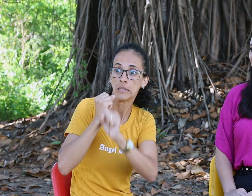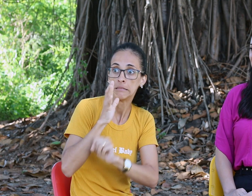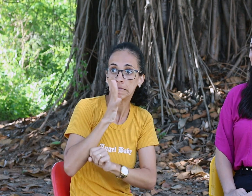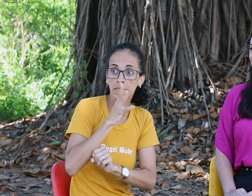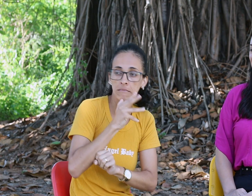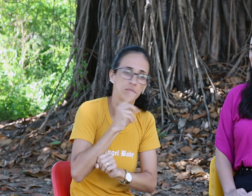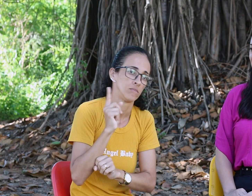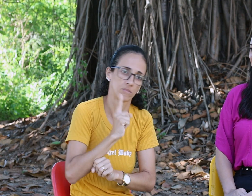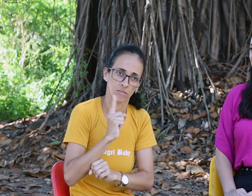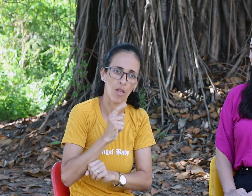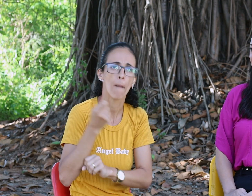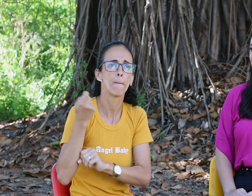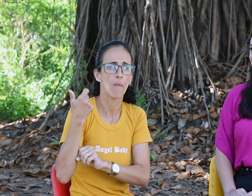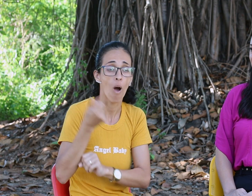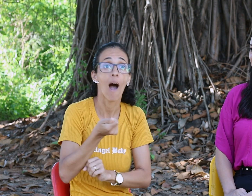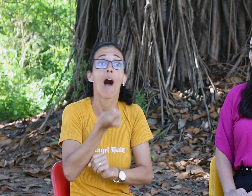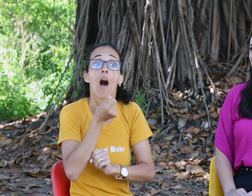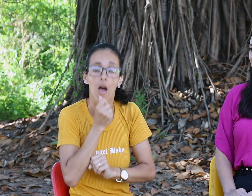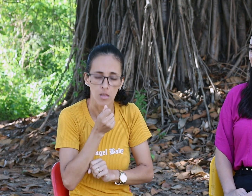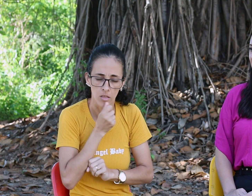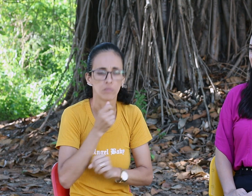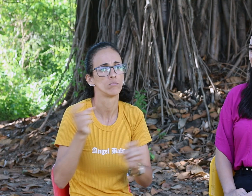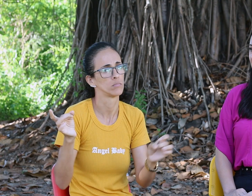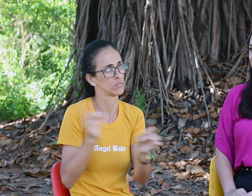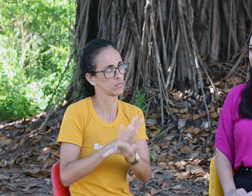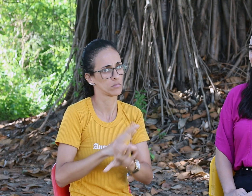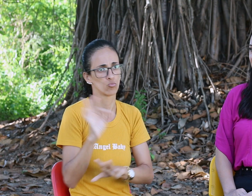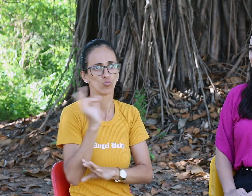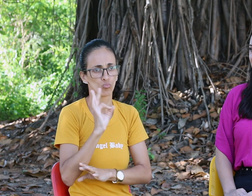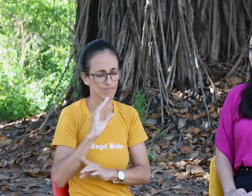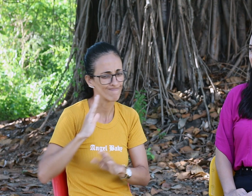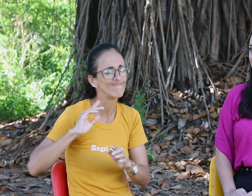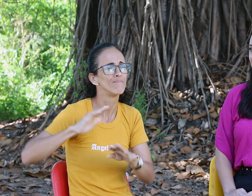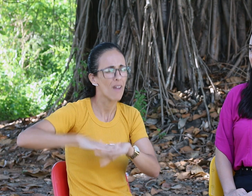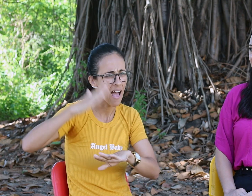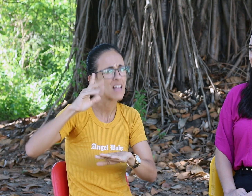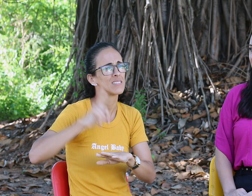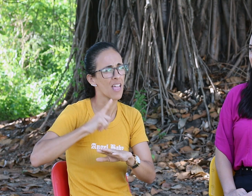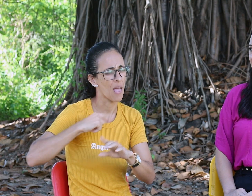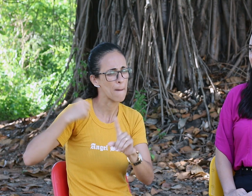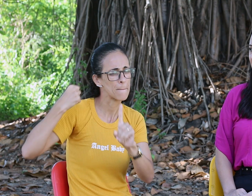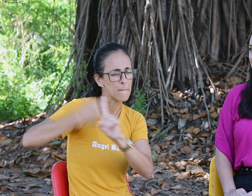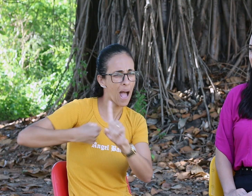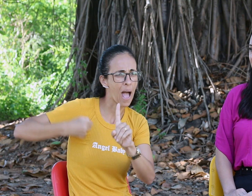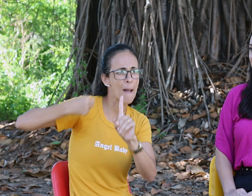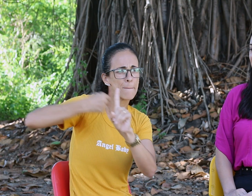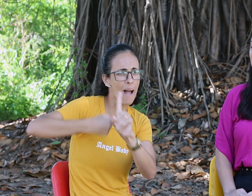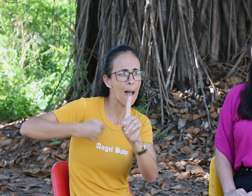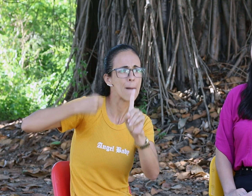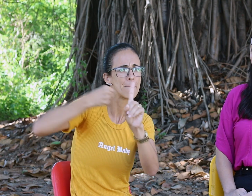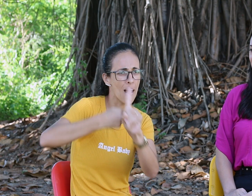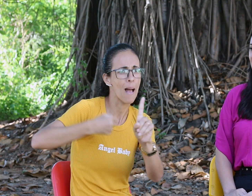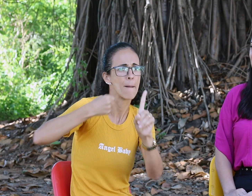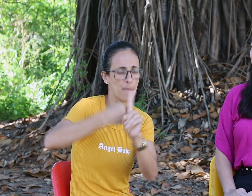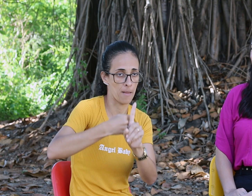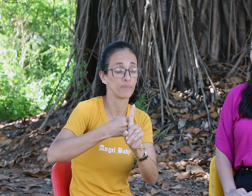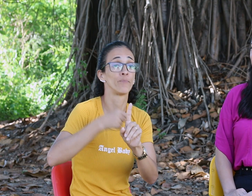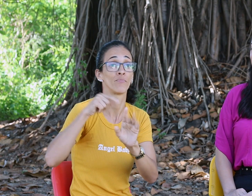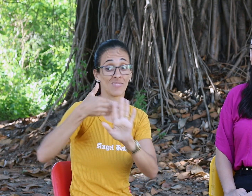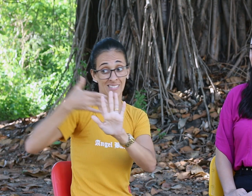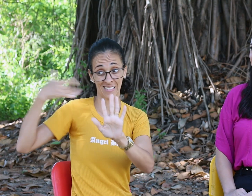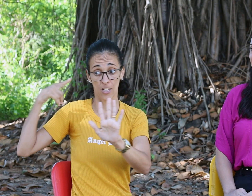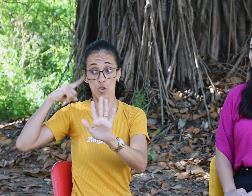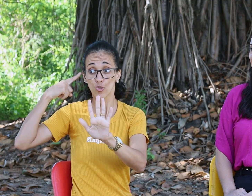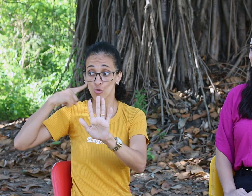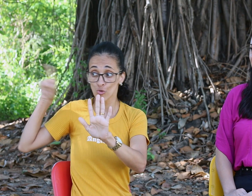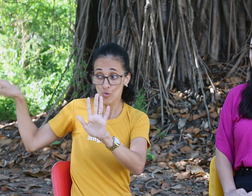nossa língua, da Libras. É claro que é demorado, sim, mas ainda não está pronto, ainda a gente não tem uma conquista